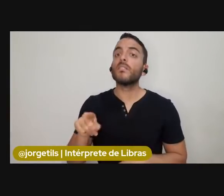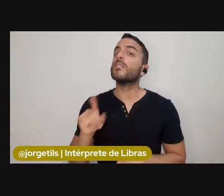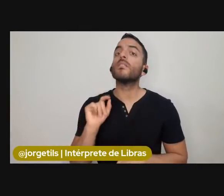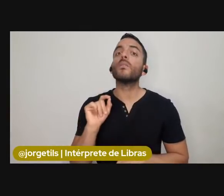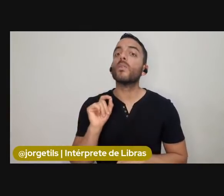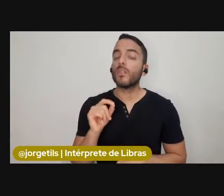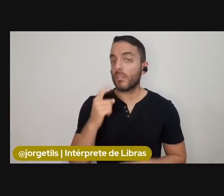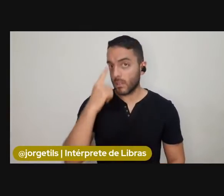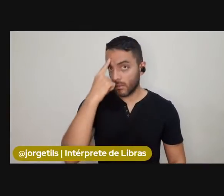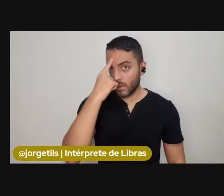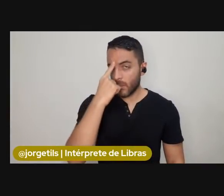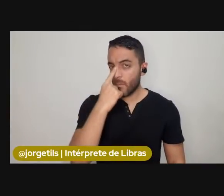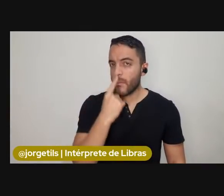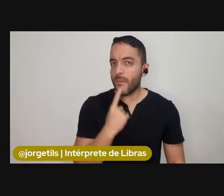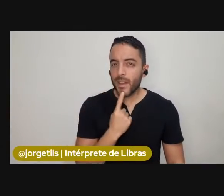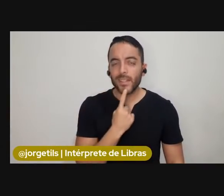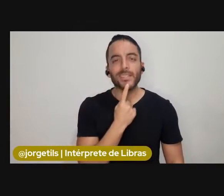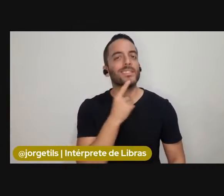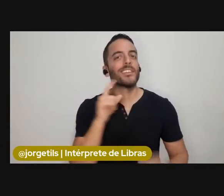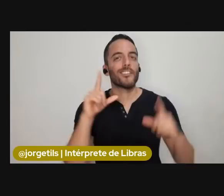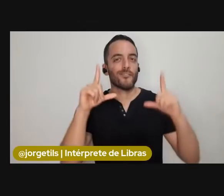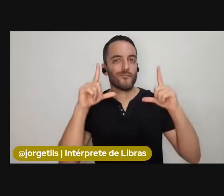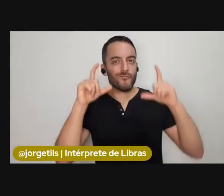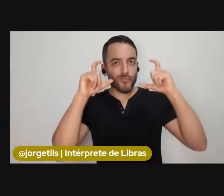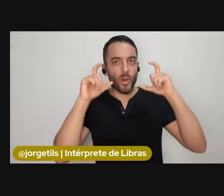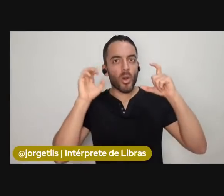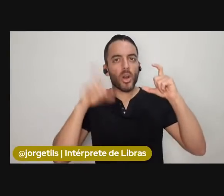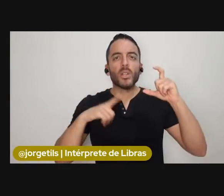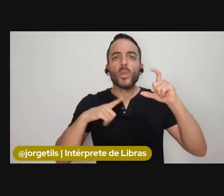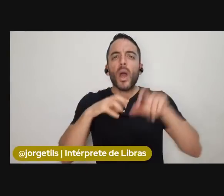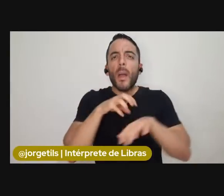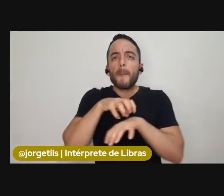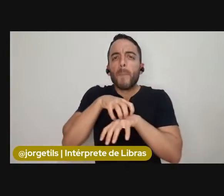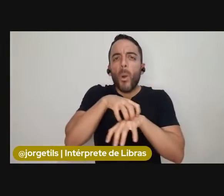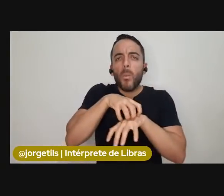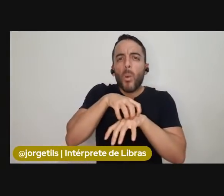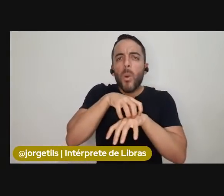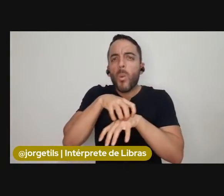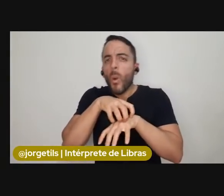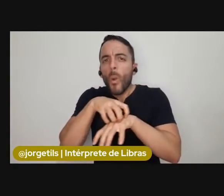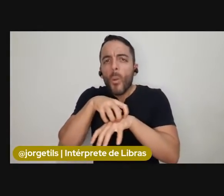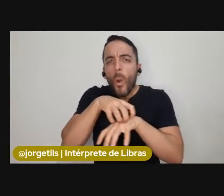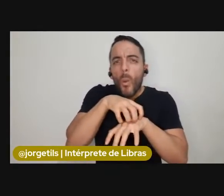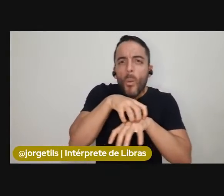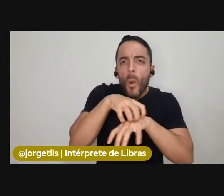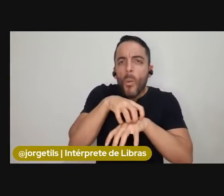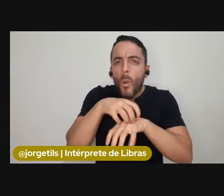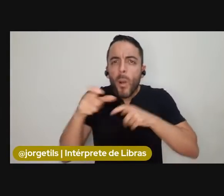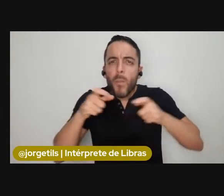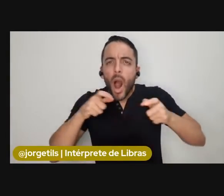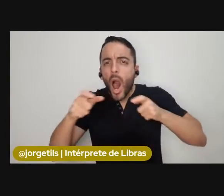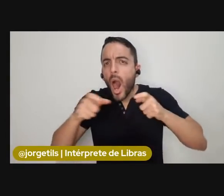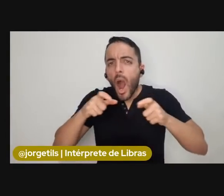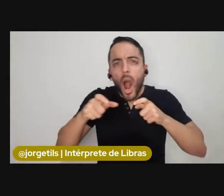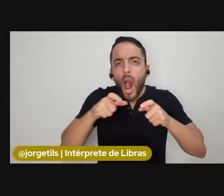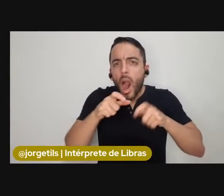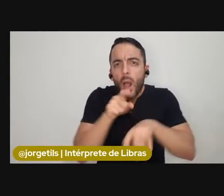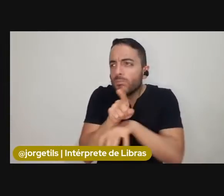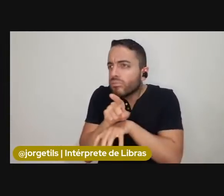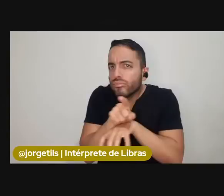as fotografias dos tanques de guerra, dos cruzadores,